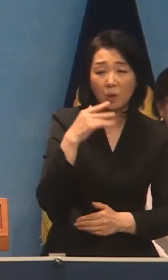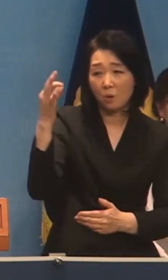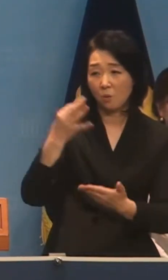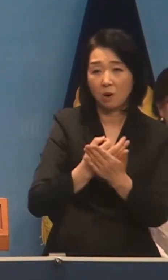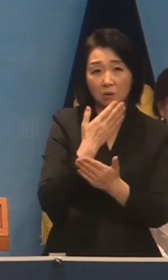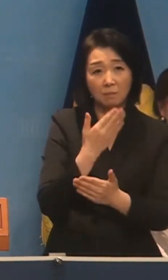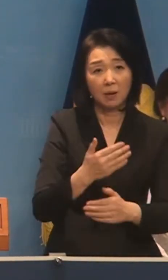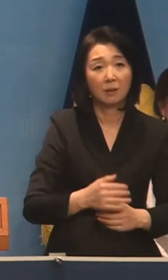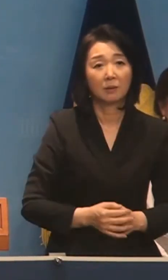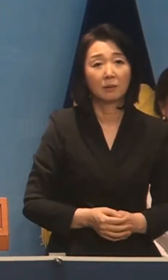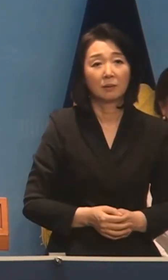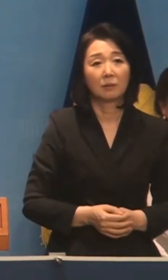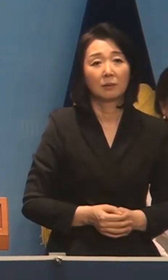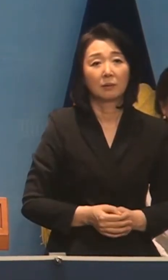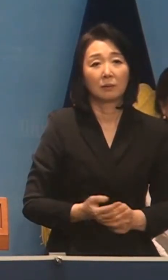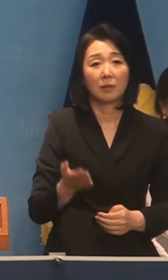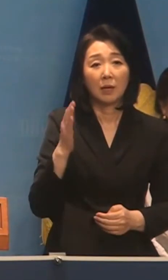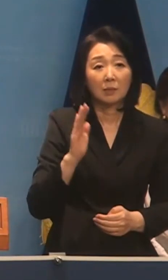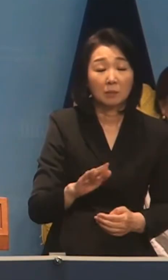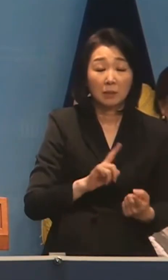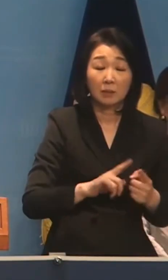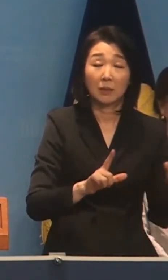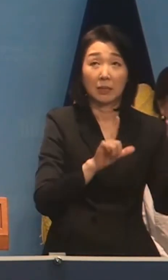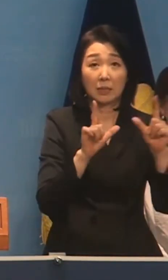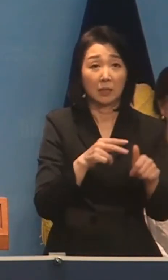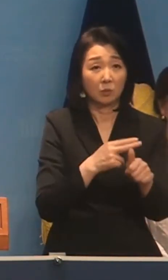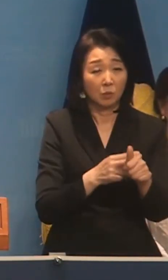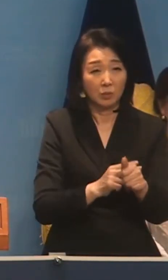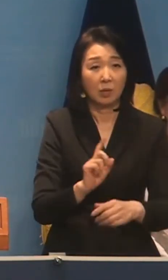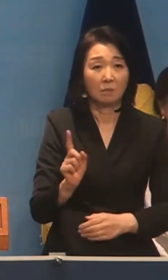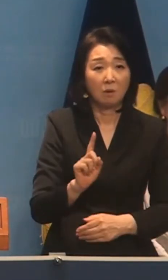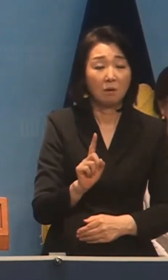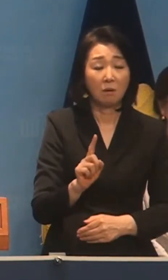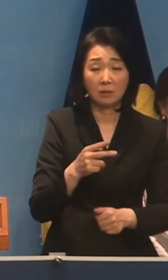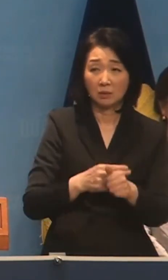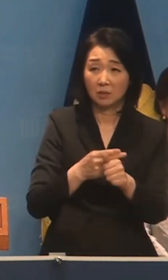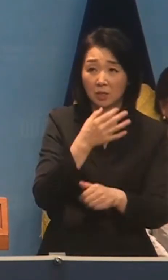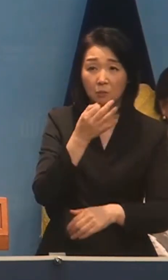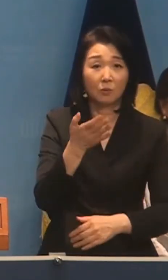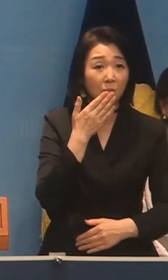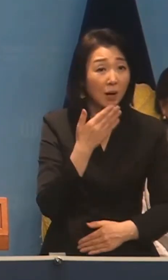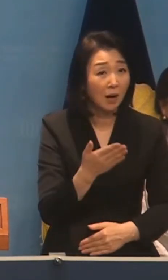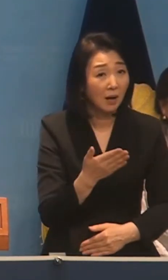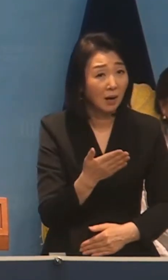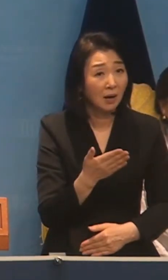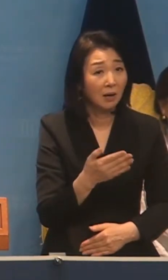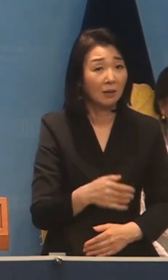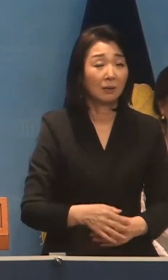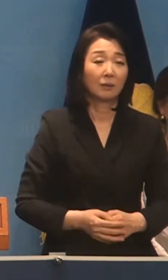나왔거든요. 하지만 그렇게 살아가는 교사를 감히 스승이라 부를 수 있겠습니까?